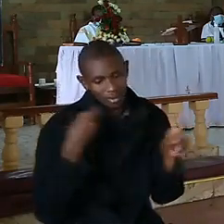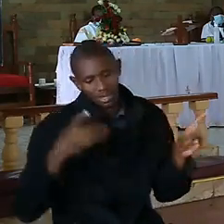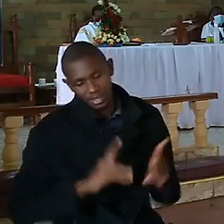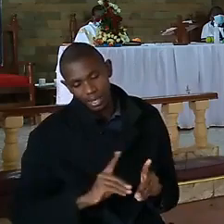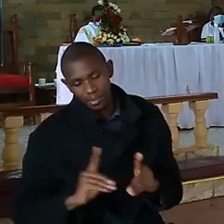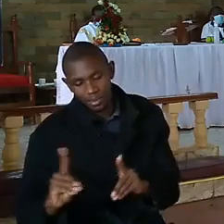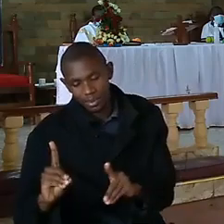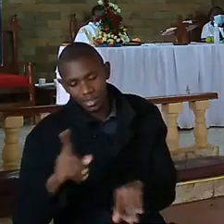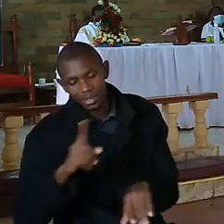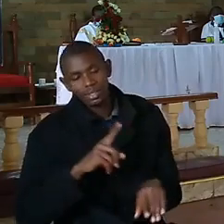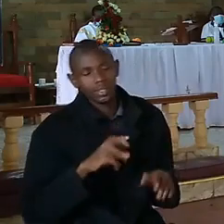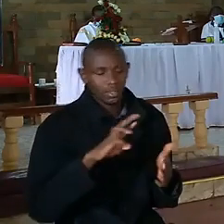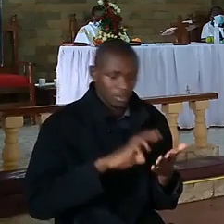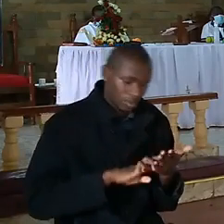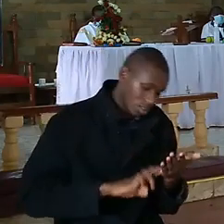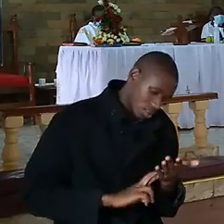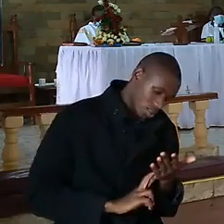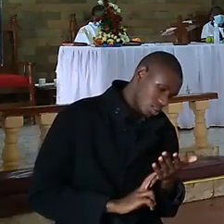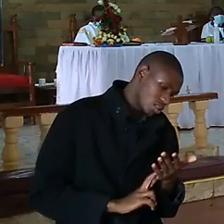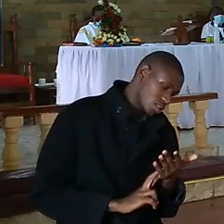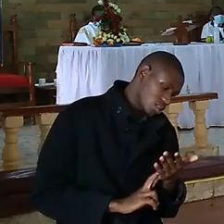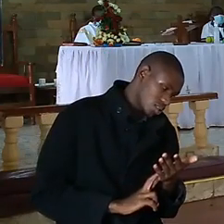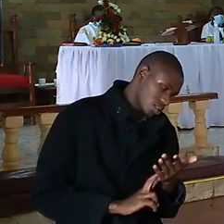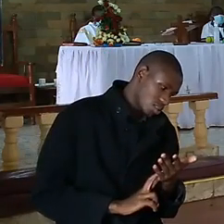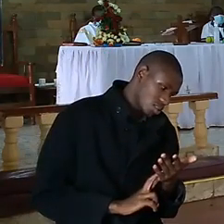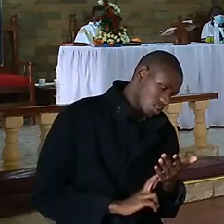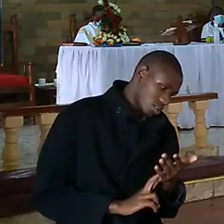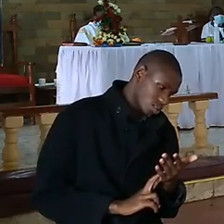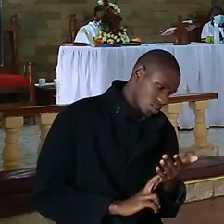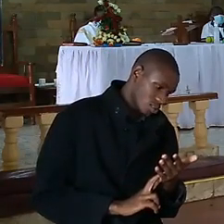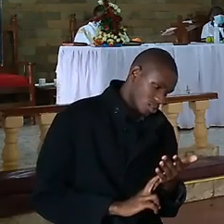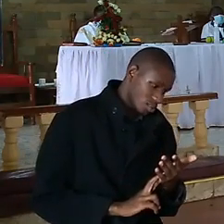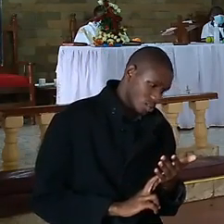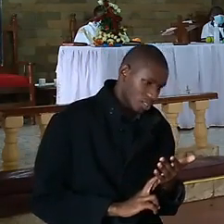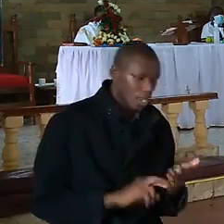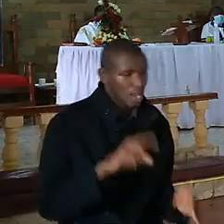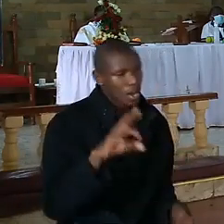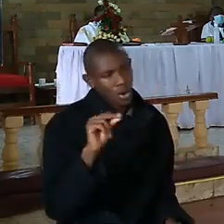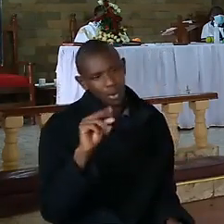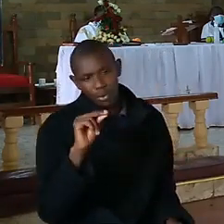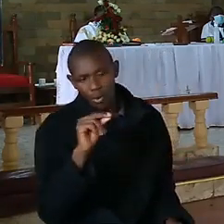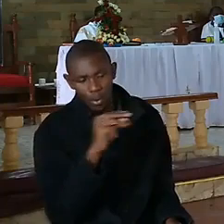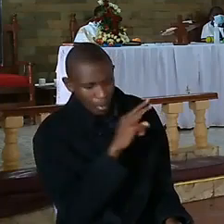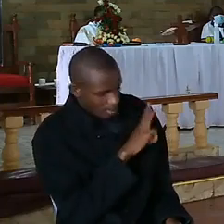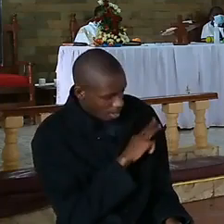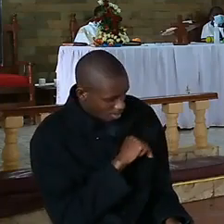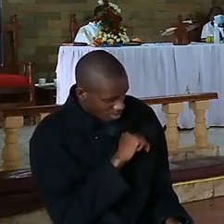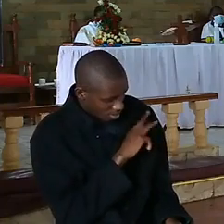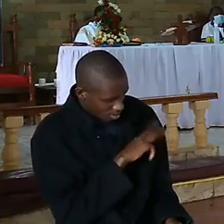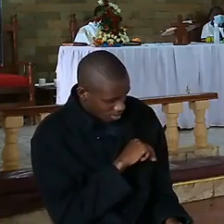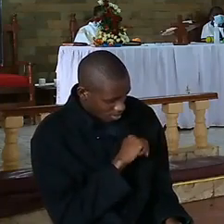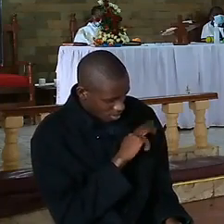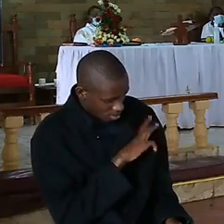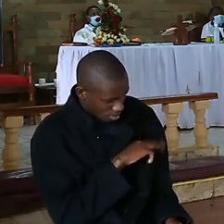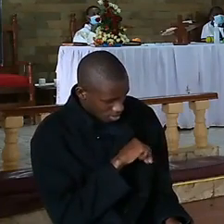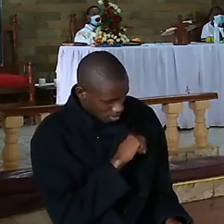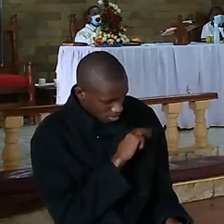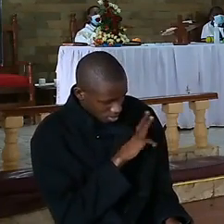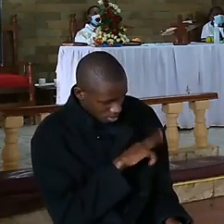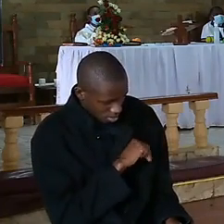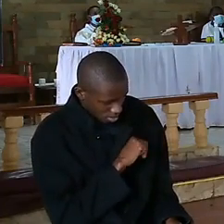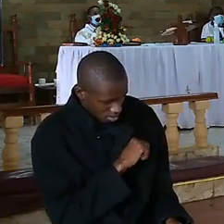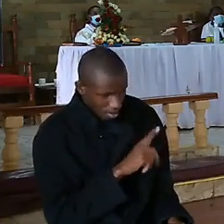akorwo ũngĩthoma na hau mbere nĩ makararanirie na akĩona manyihĩirwo nĩ wĩtĩkio na rĩmwe ona nĩ mendaga kũmũtua kĩrĩa atekwenda